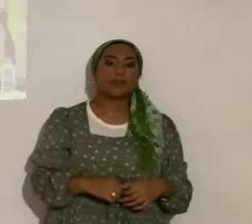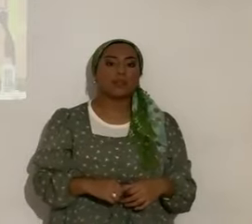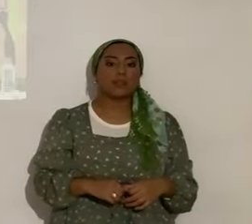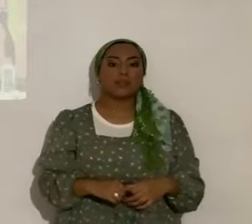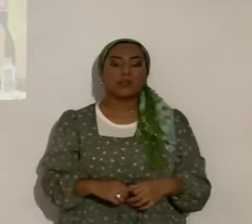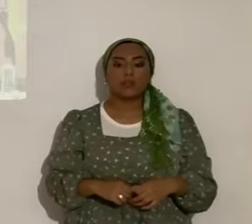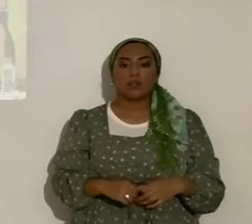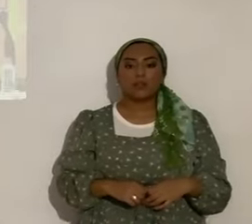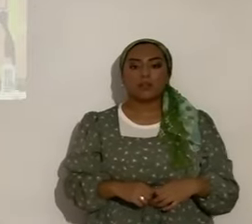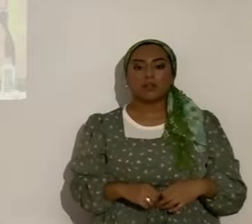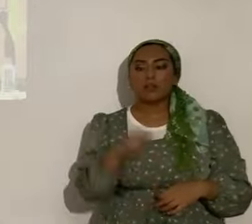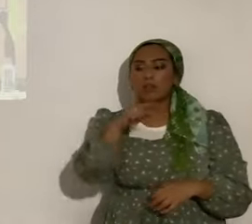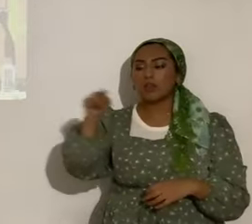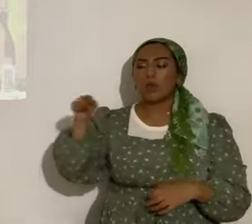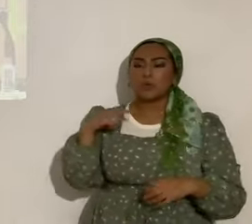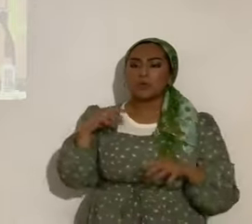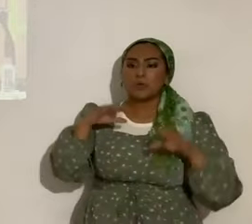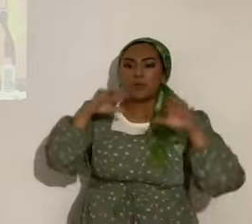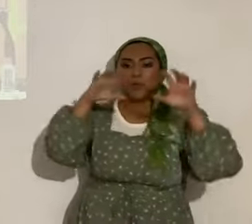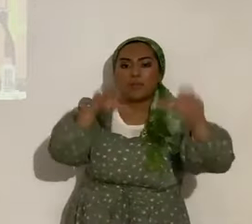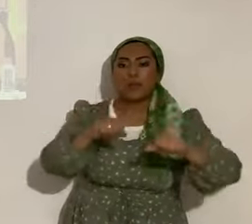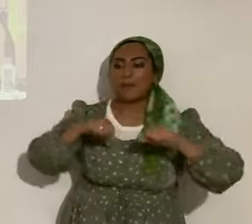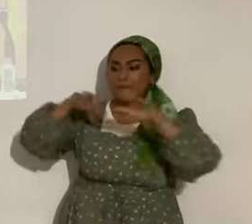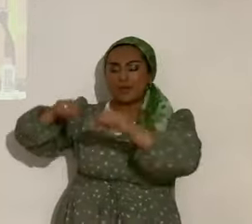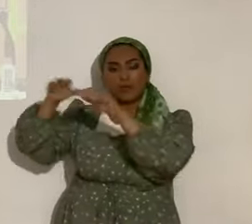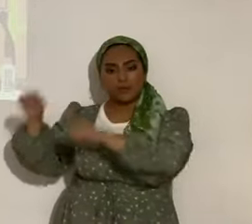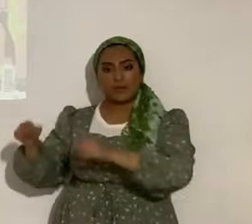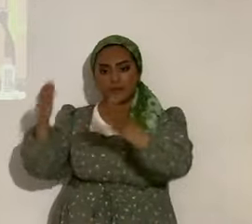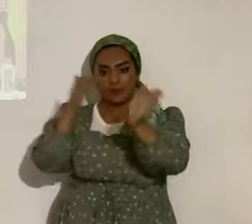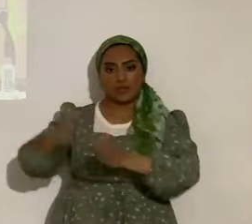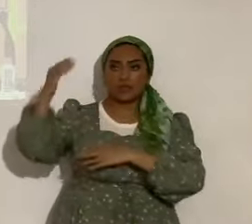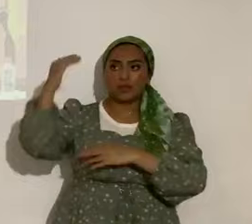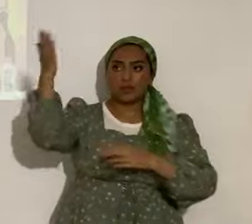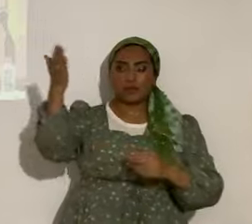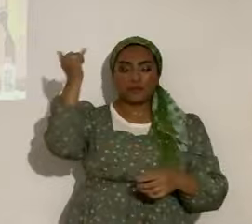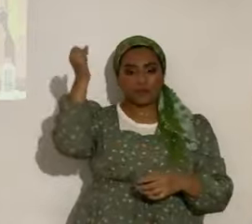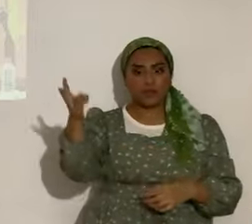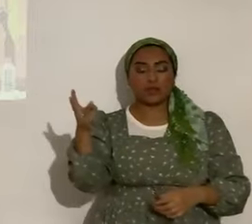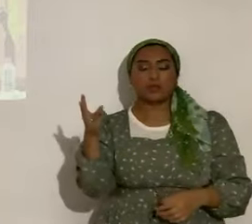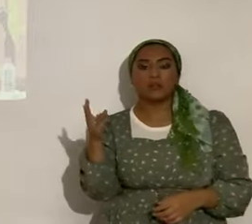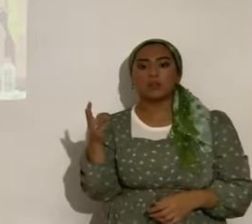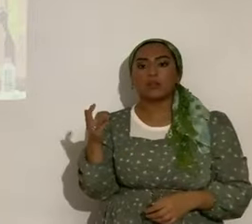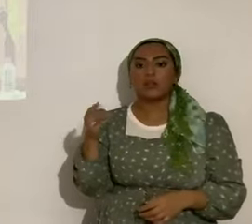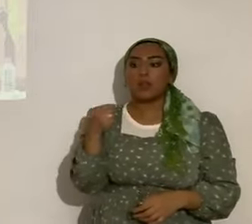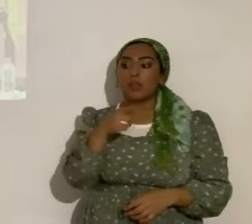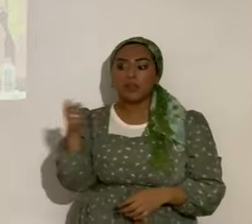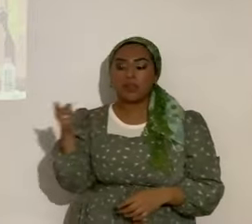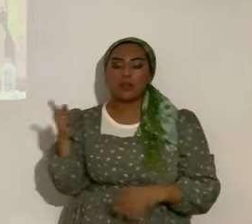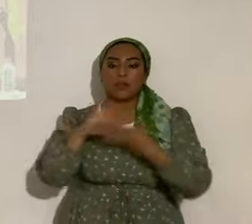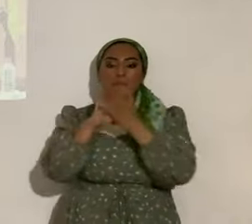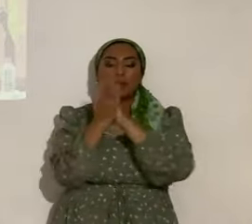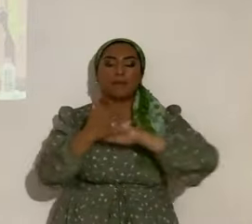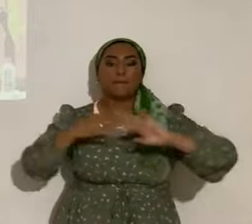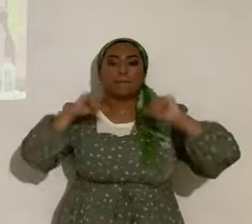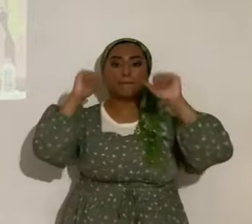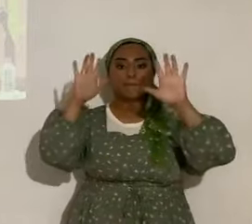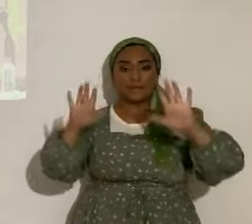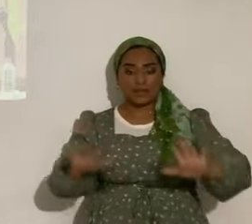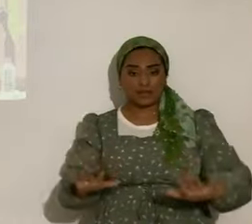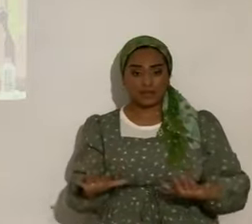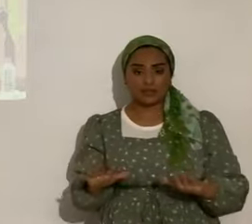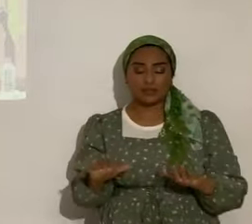estas persecuciones, según Yahshua, son bendiciones, lo voy a decir así